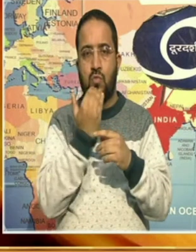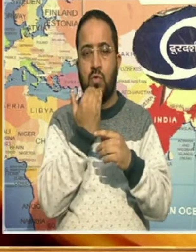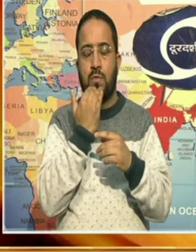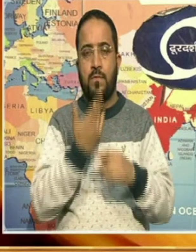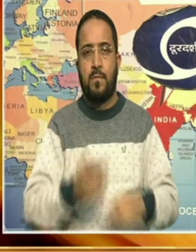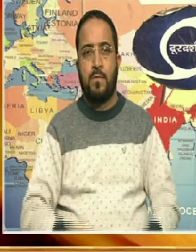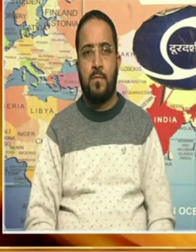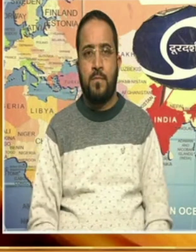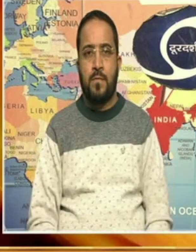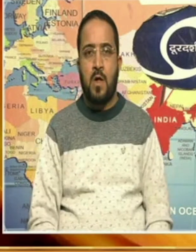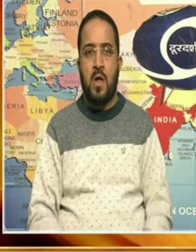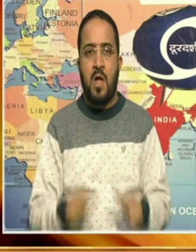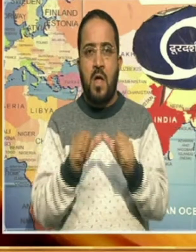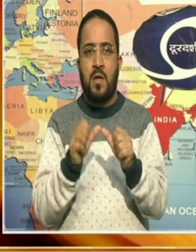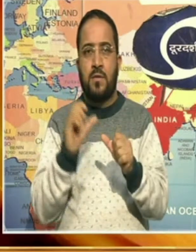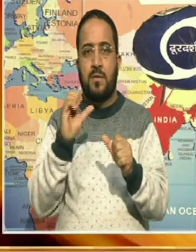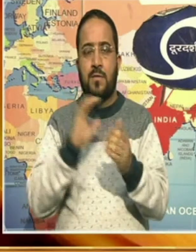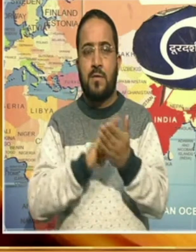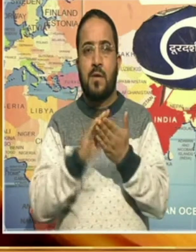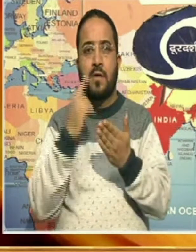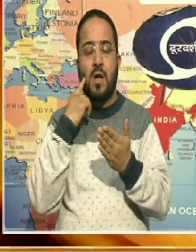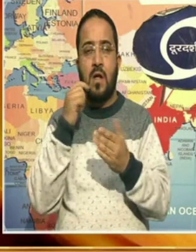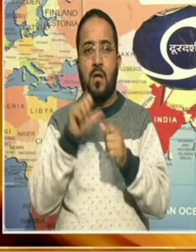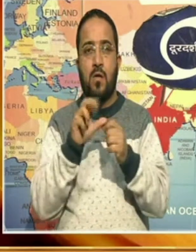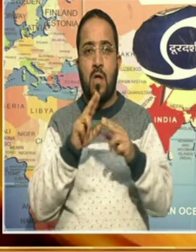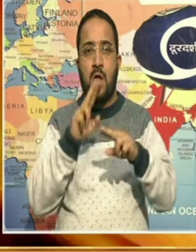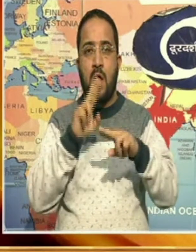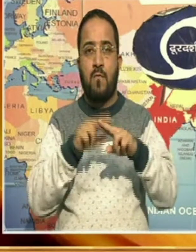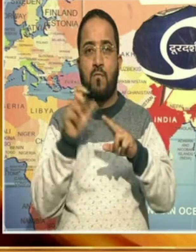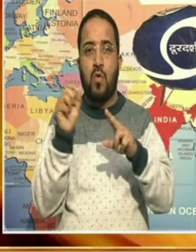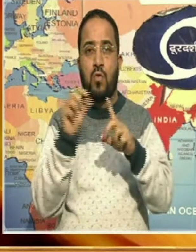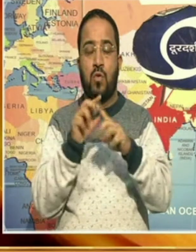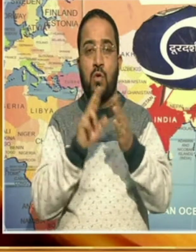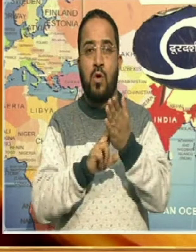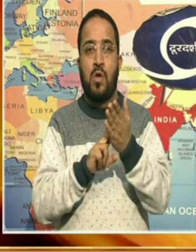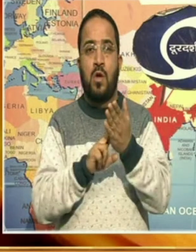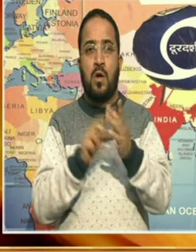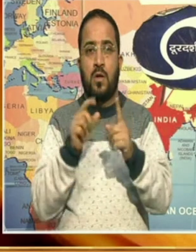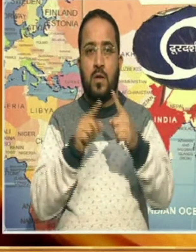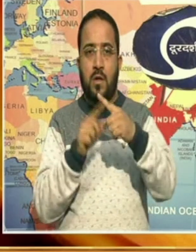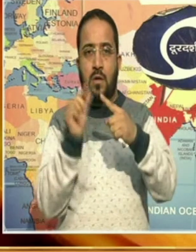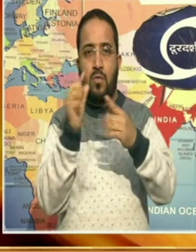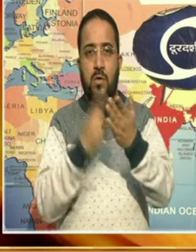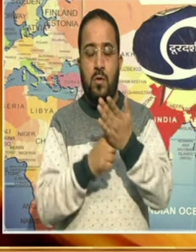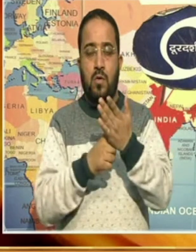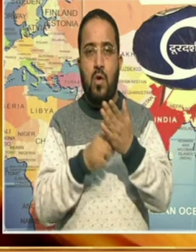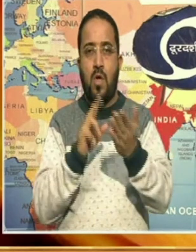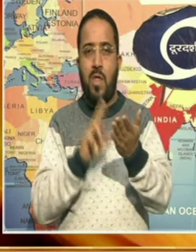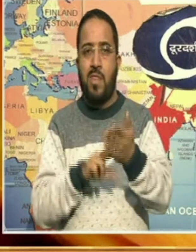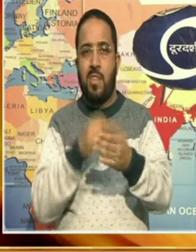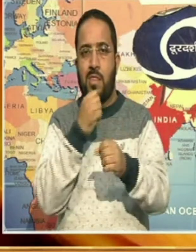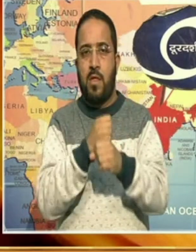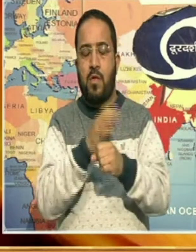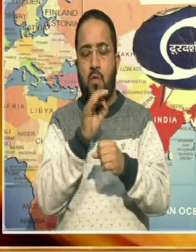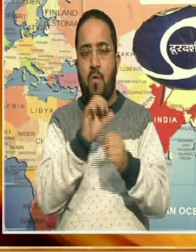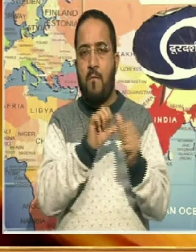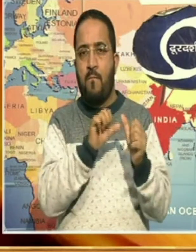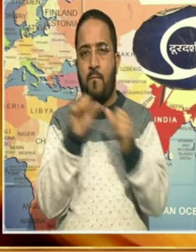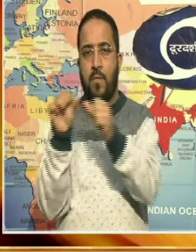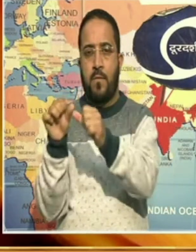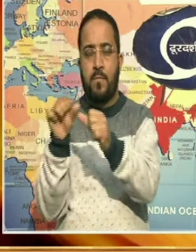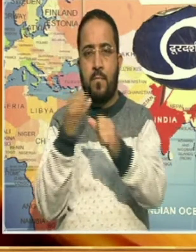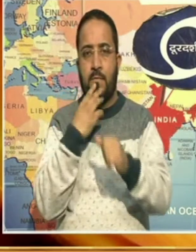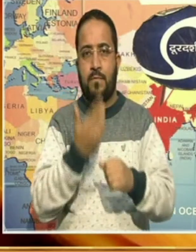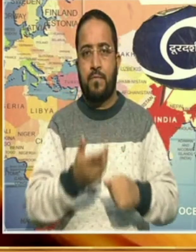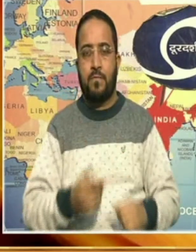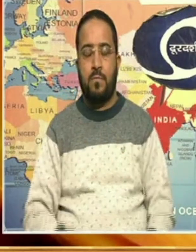اچلا ایجوکیشن فانڈیشن ٹرسٹ کی انتھک کوششوں اور پختہ